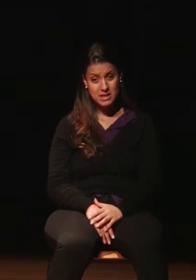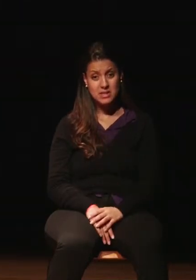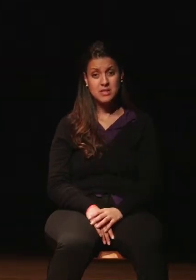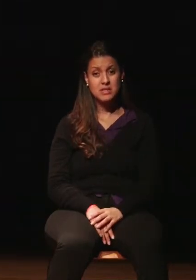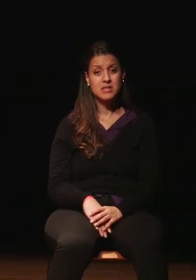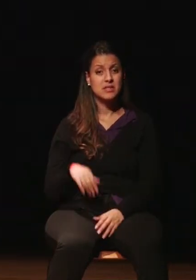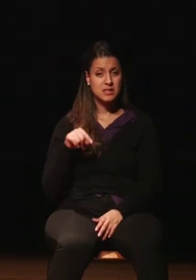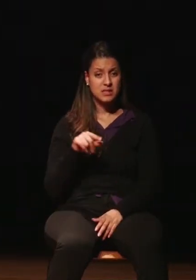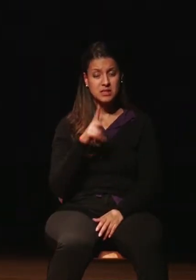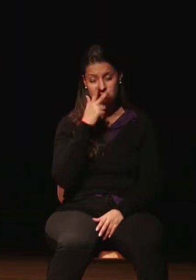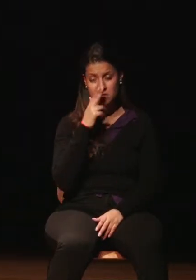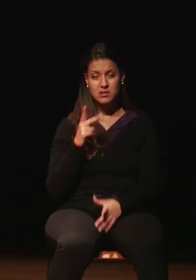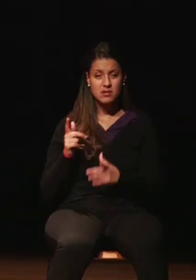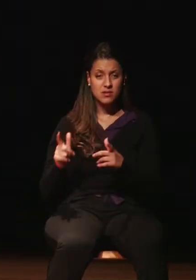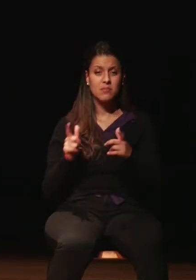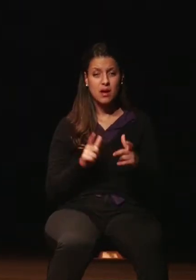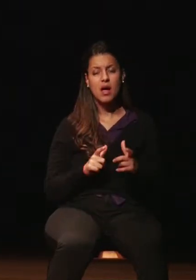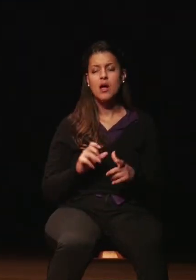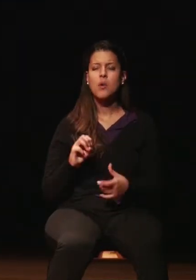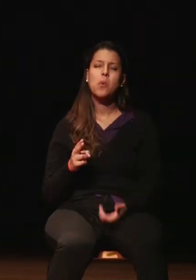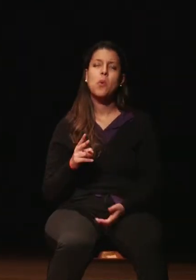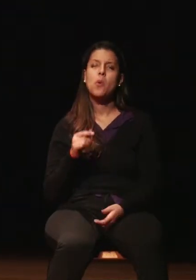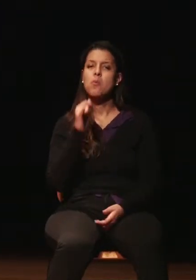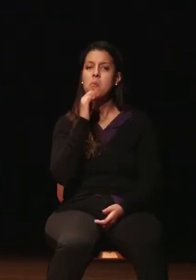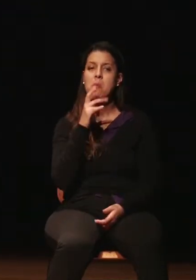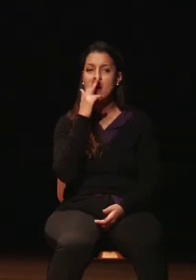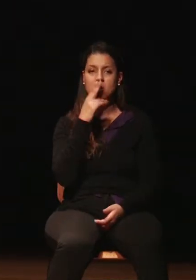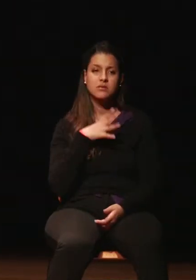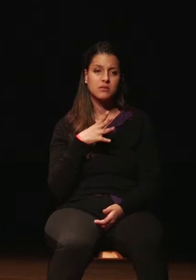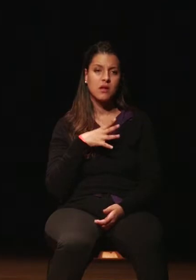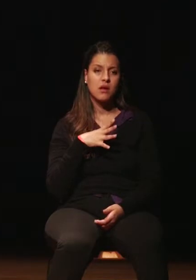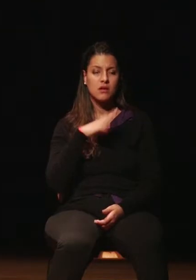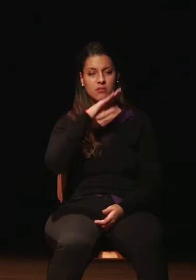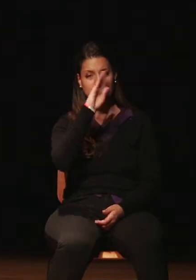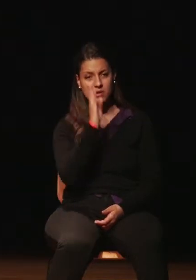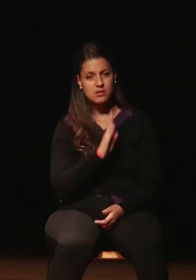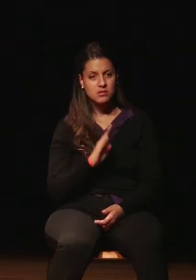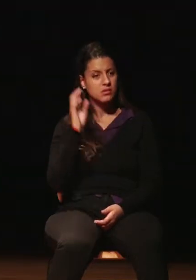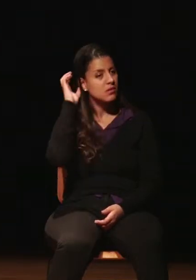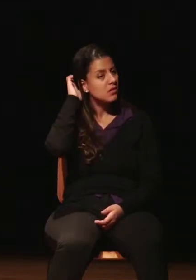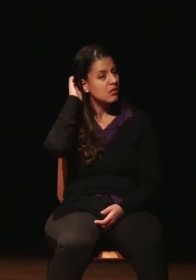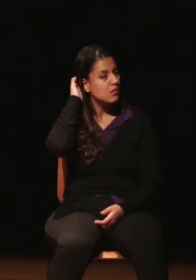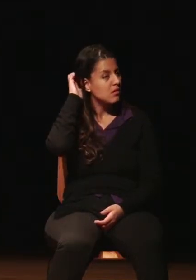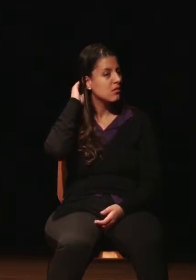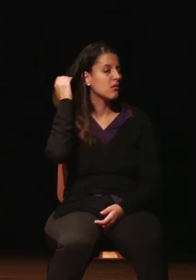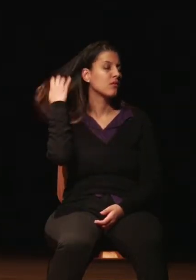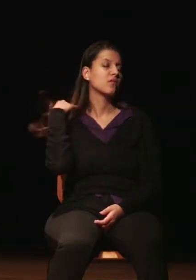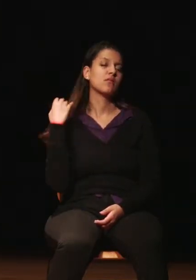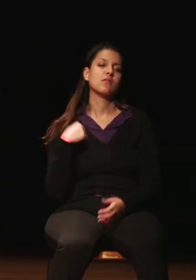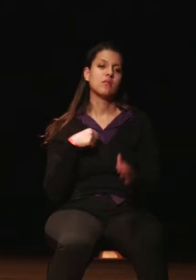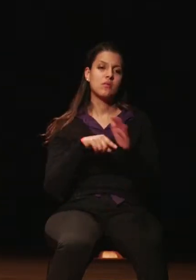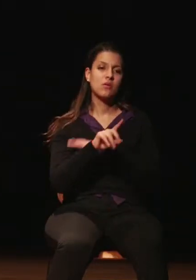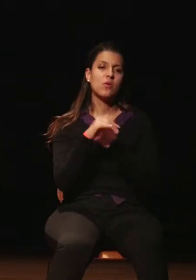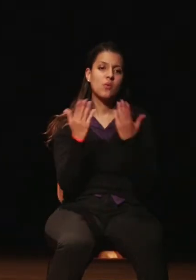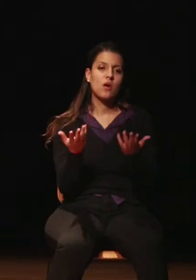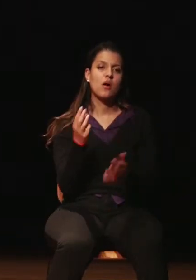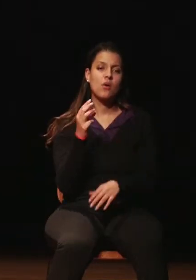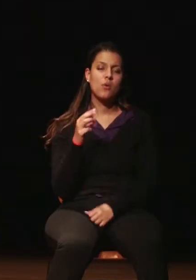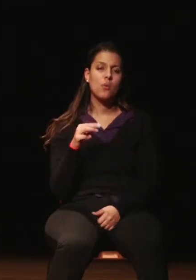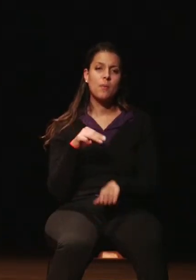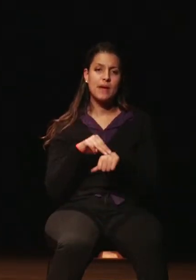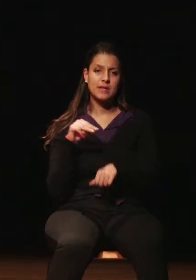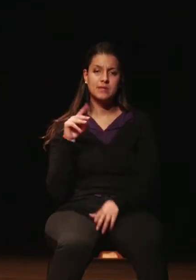um bairro qualquer de uma cidade brasileira. Qual é a melhor mestra, a natureza ou a